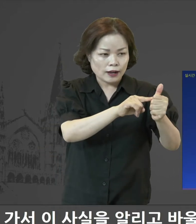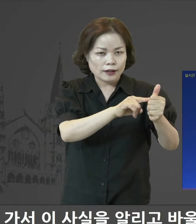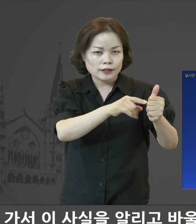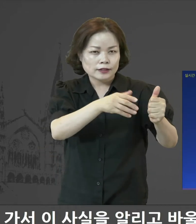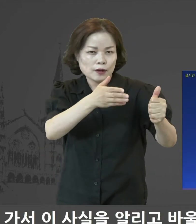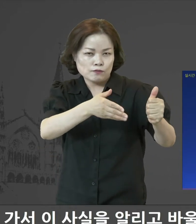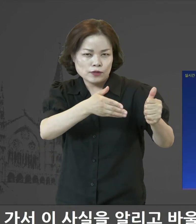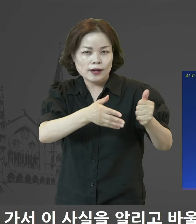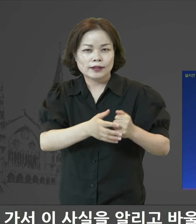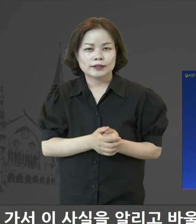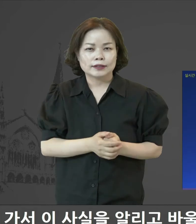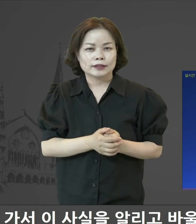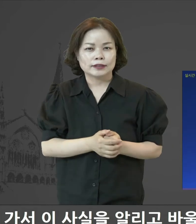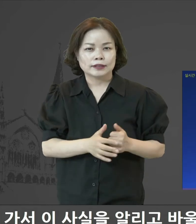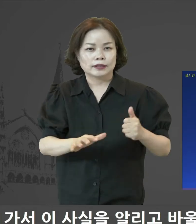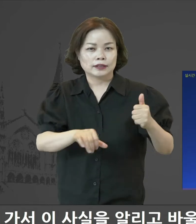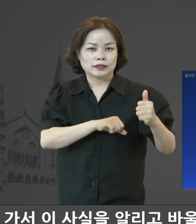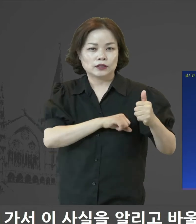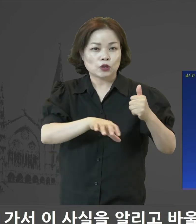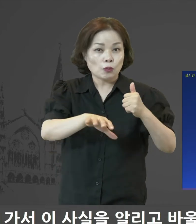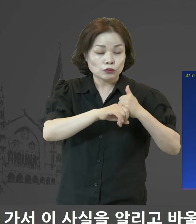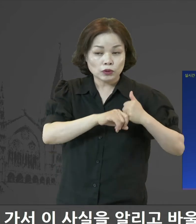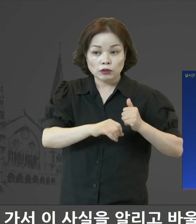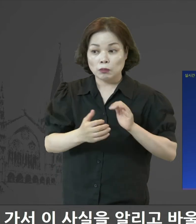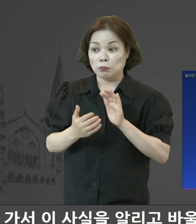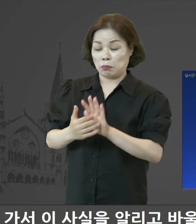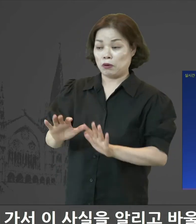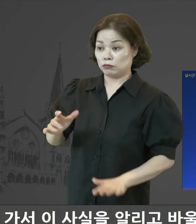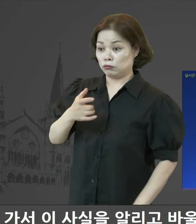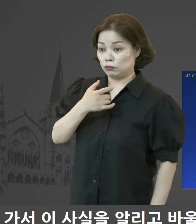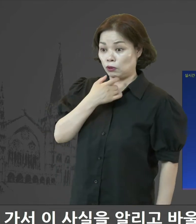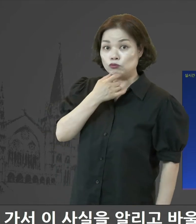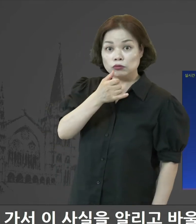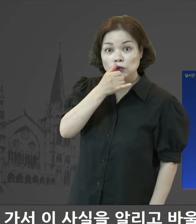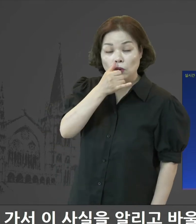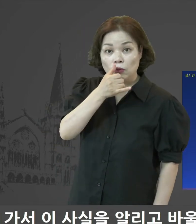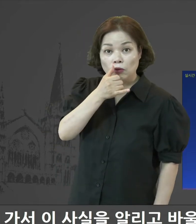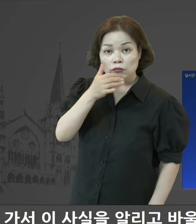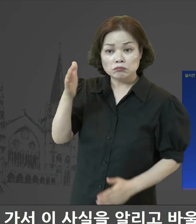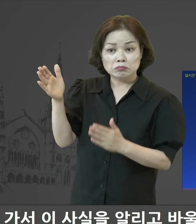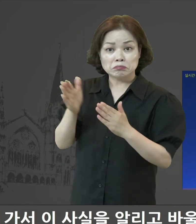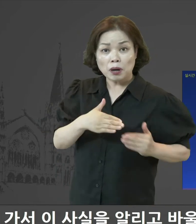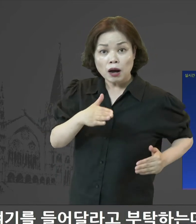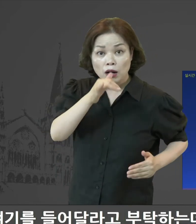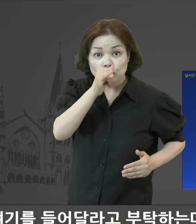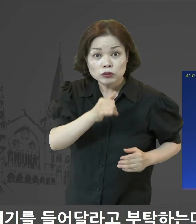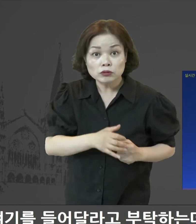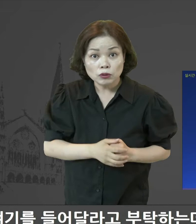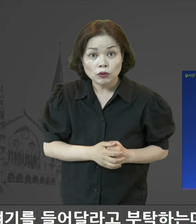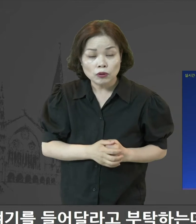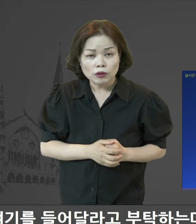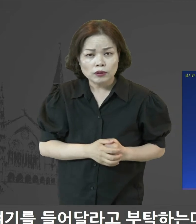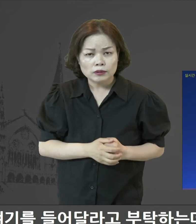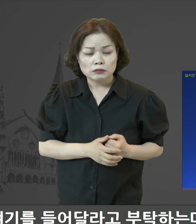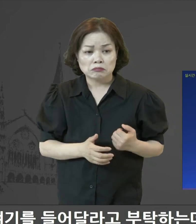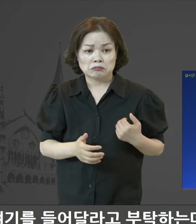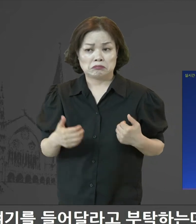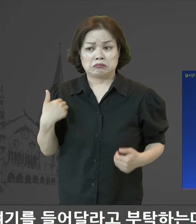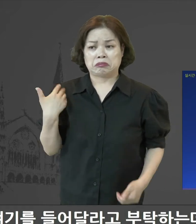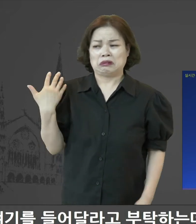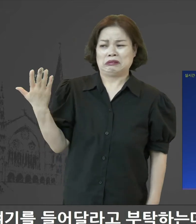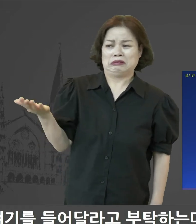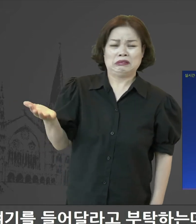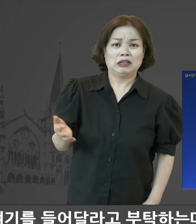했는데, 천부장이 거절할 수도 있잖아요. 천부장이 이 일을 등한시할 수도